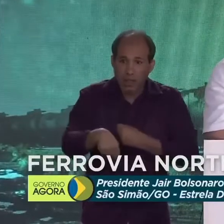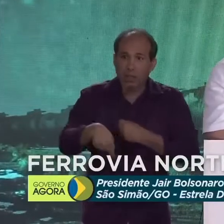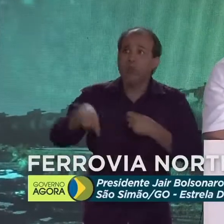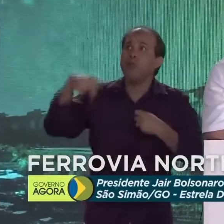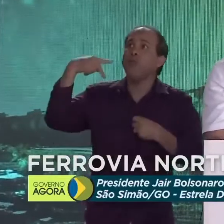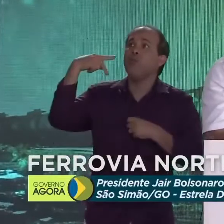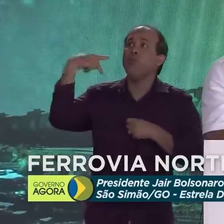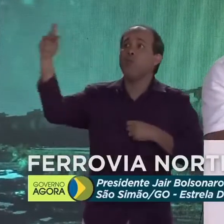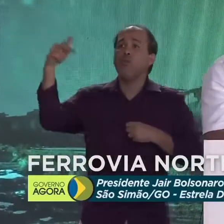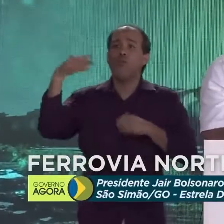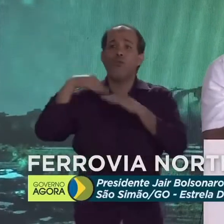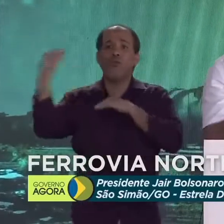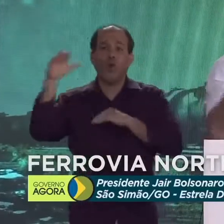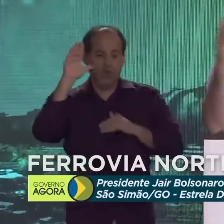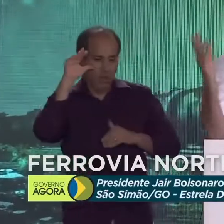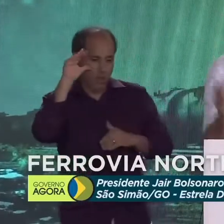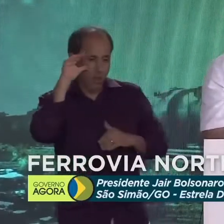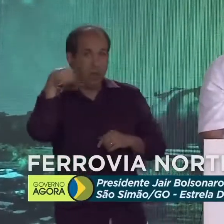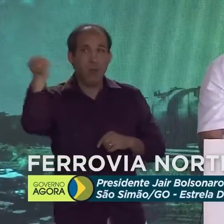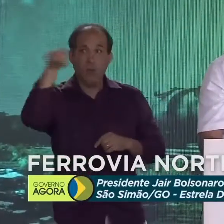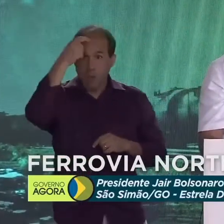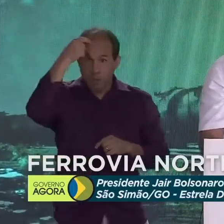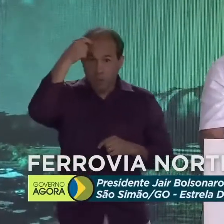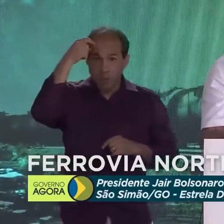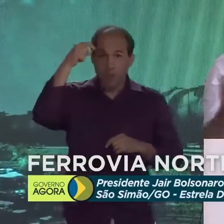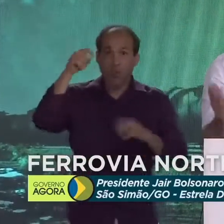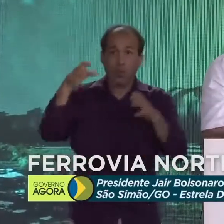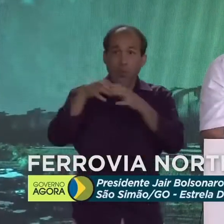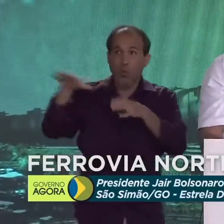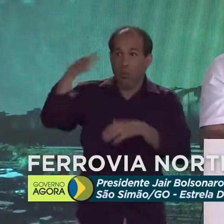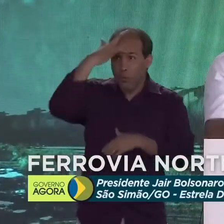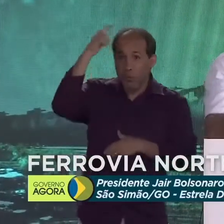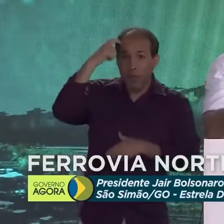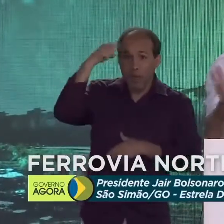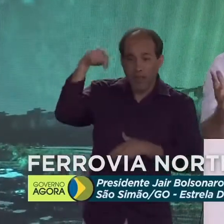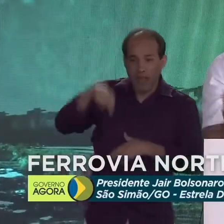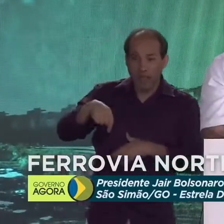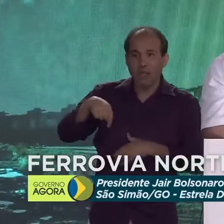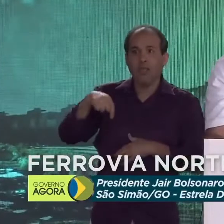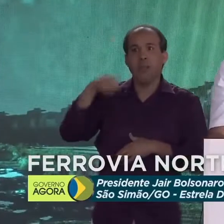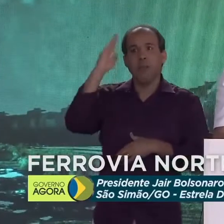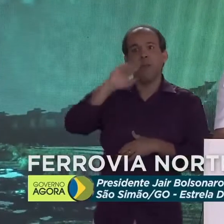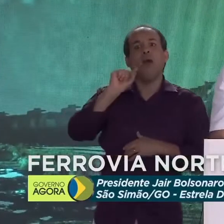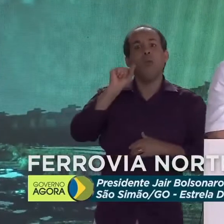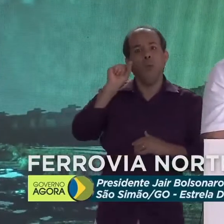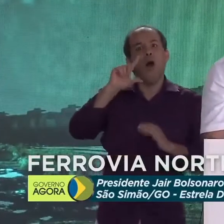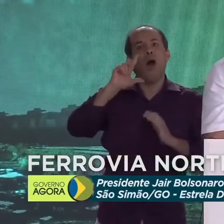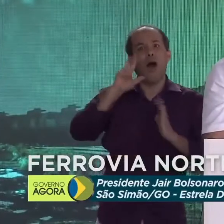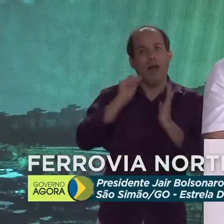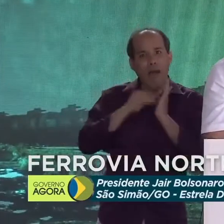lá fora. O pessoal acha que nós somos aqui ainda seres pré-históricos.